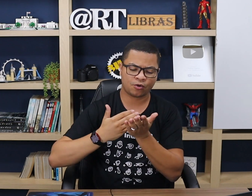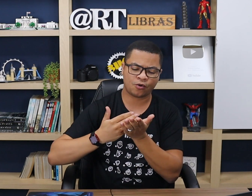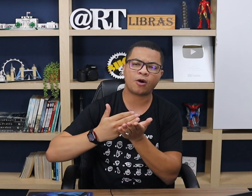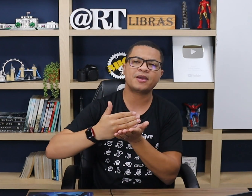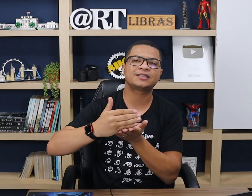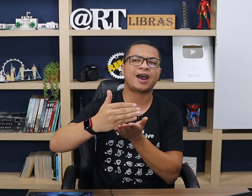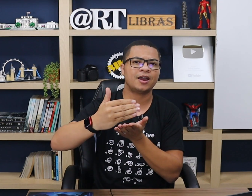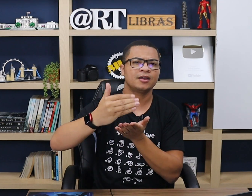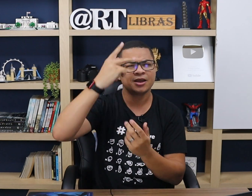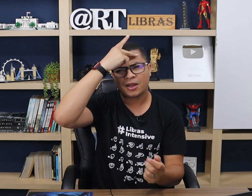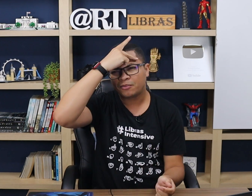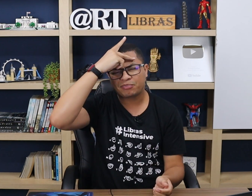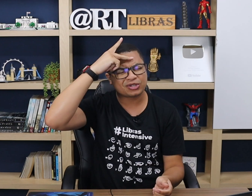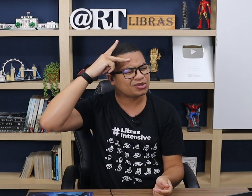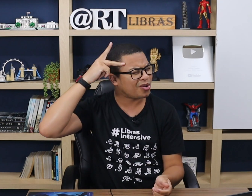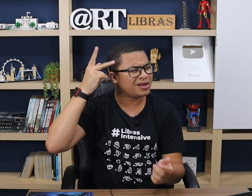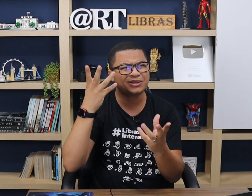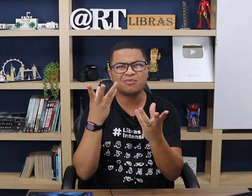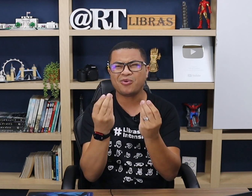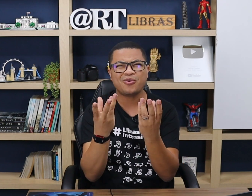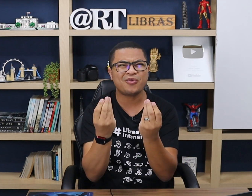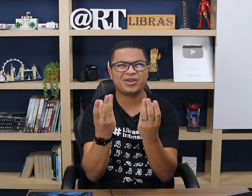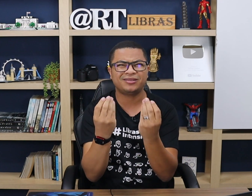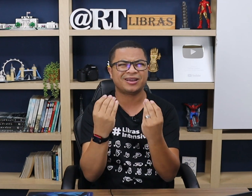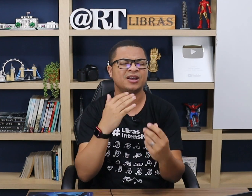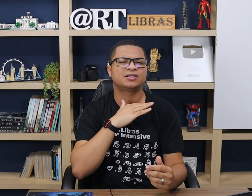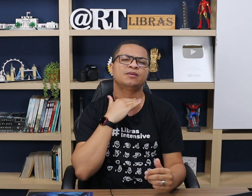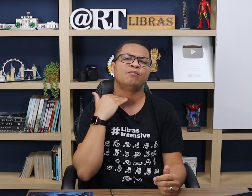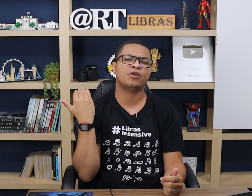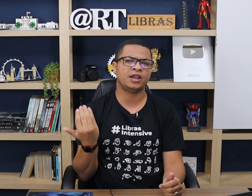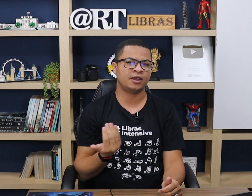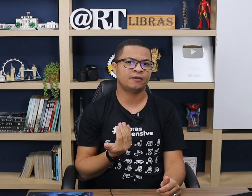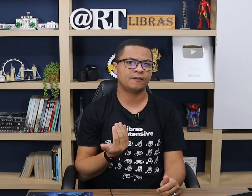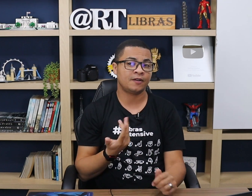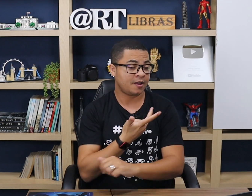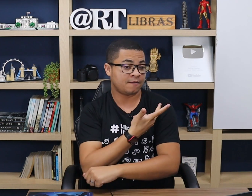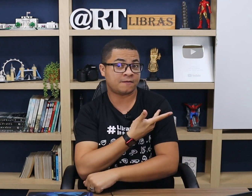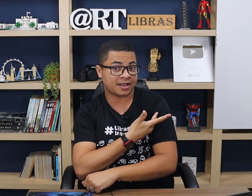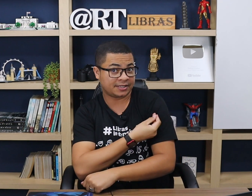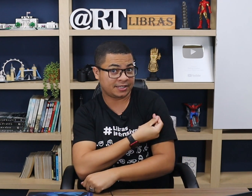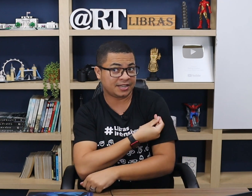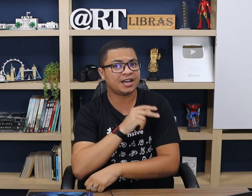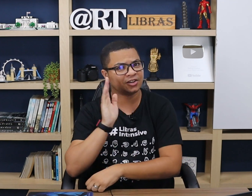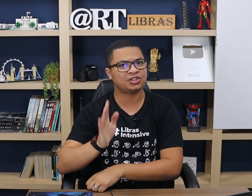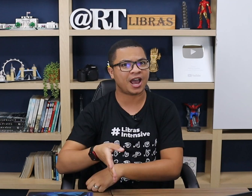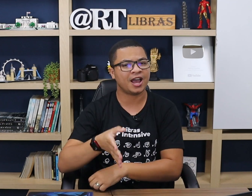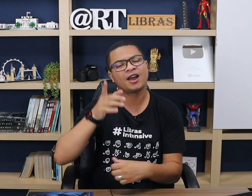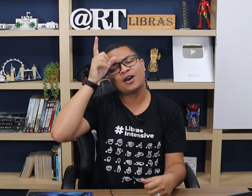começar pessoas muitas morrer vacina já